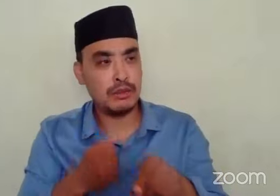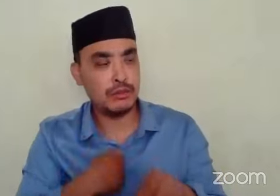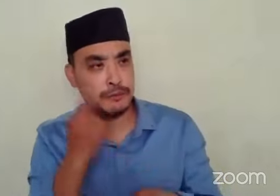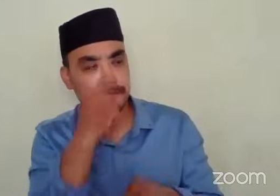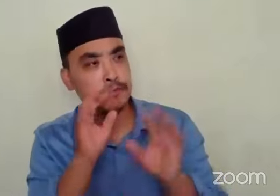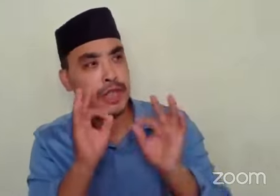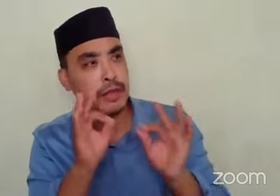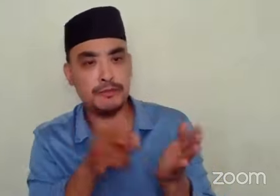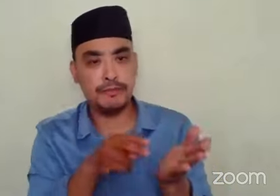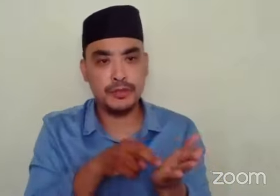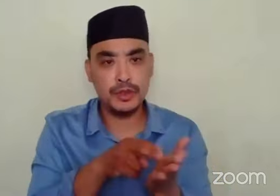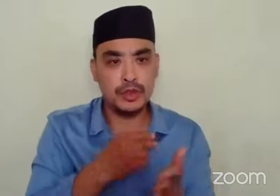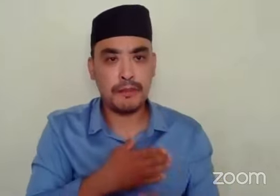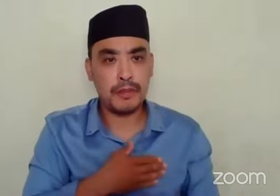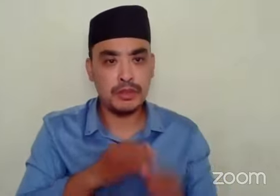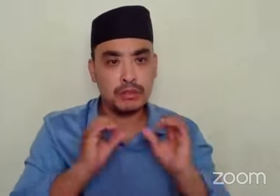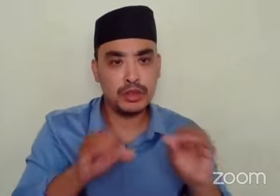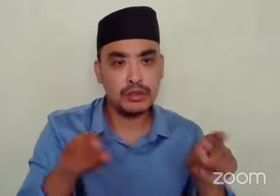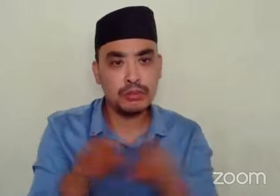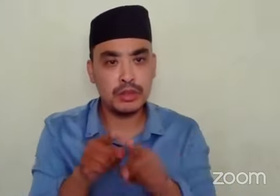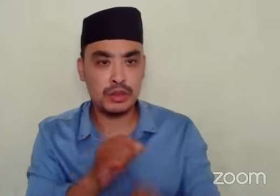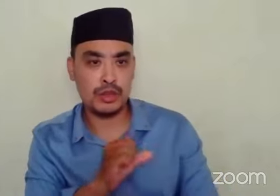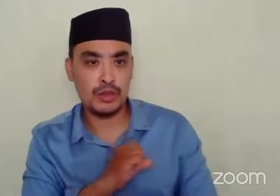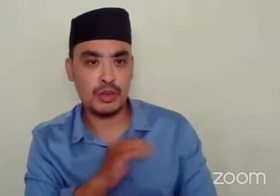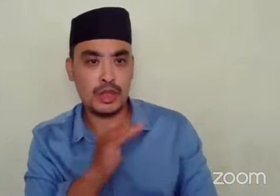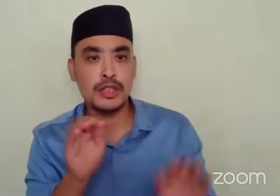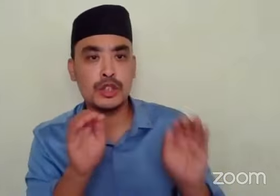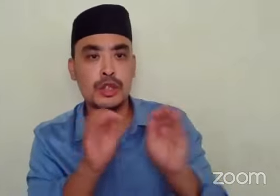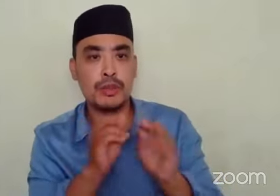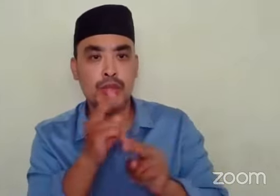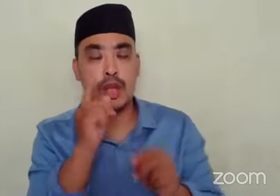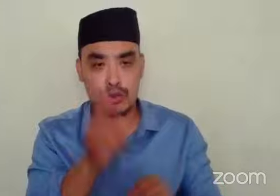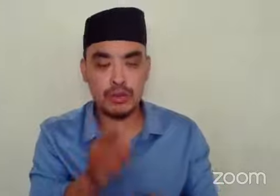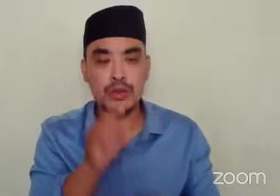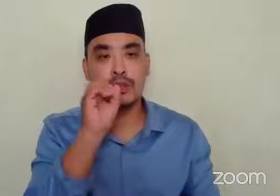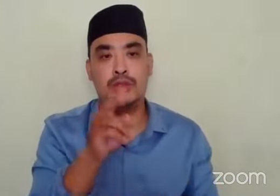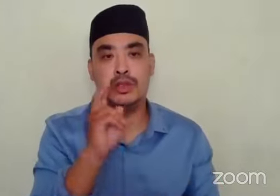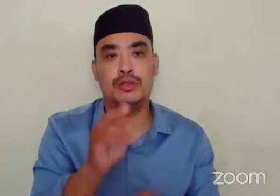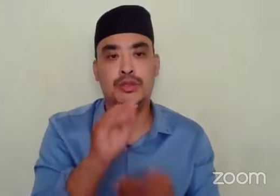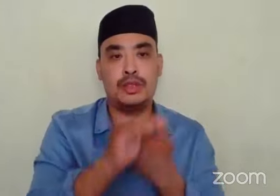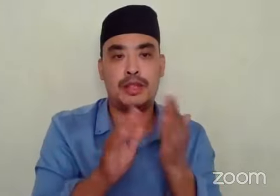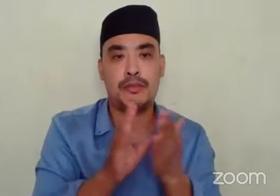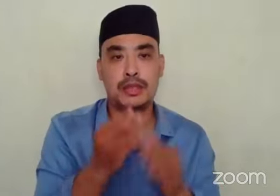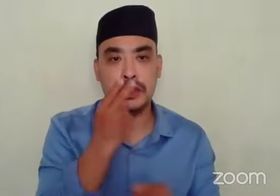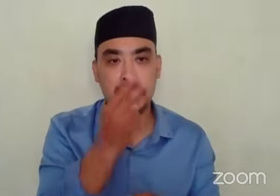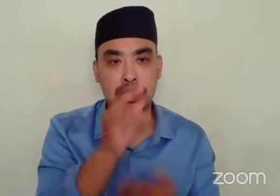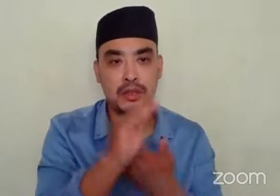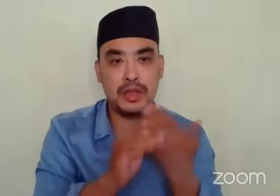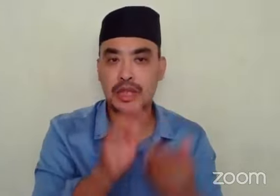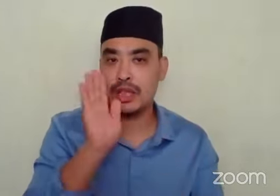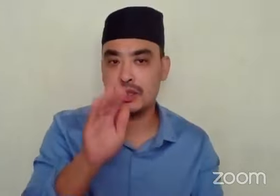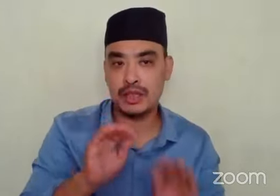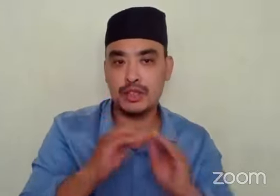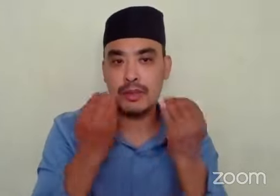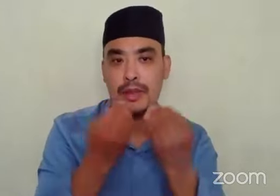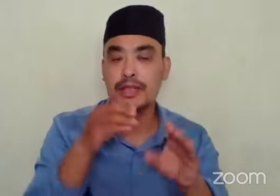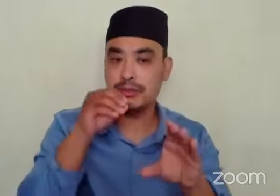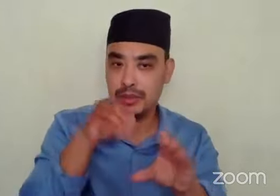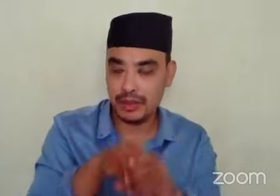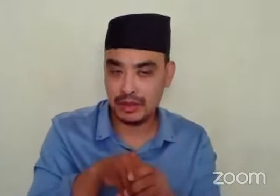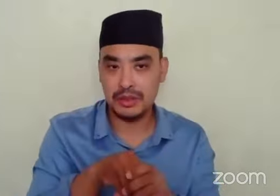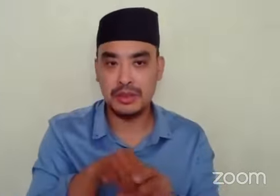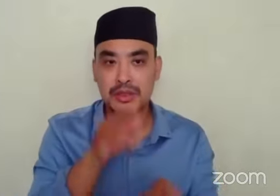हिँड्ने मन लाग्ने त यौनिकतासँग जोडिएको कुरा हो, झल्किने कुरा हो, तर त्यो खालको दृष्टिकोणहरू चाहिँ छ क्या हाम्रो समाजमा, होइन।